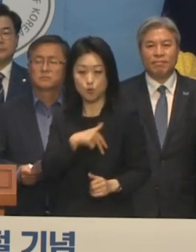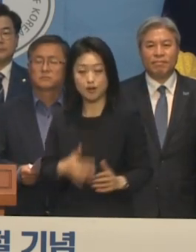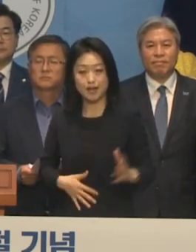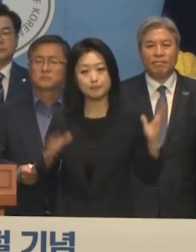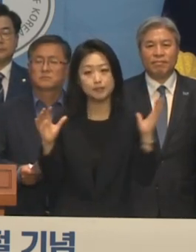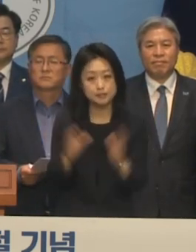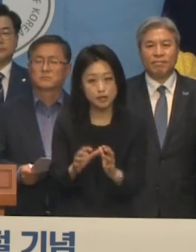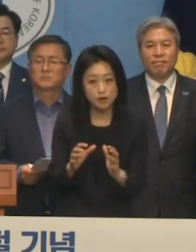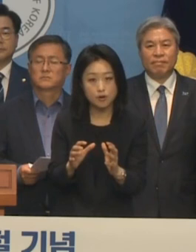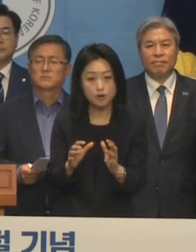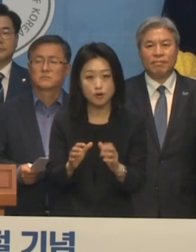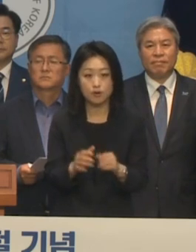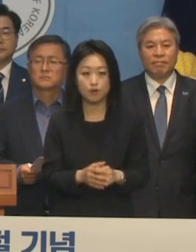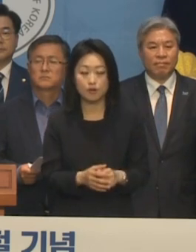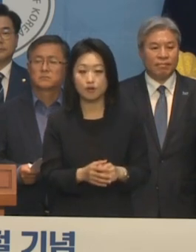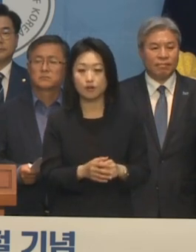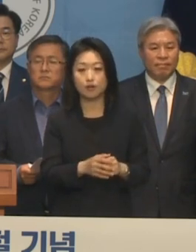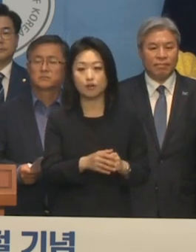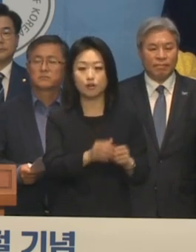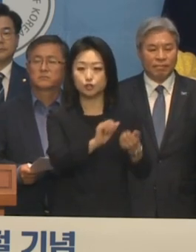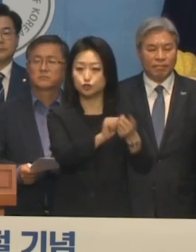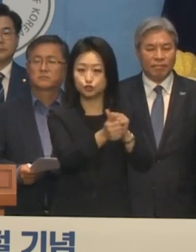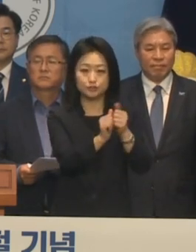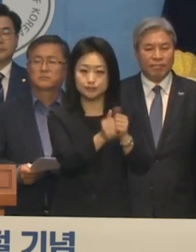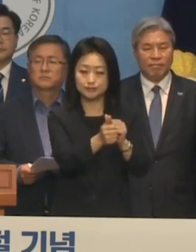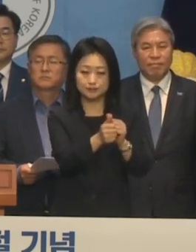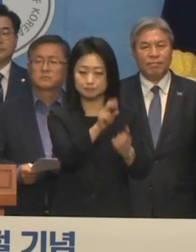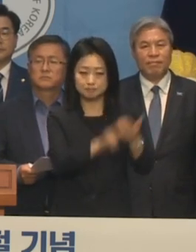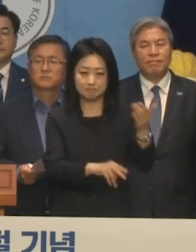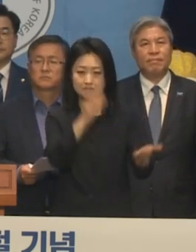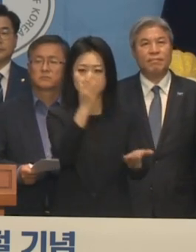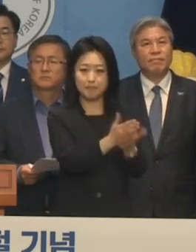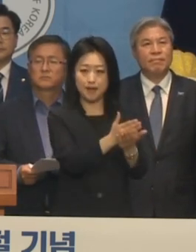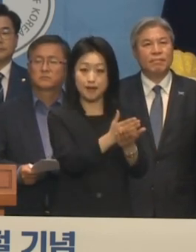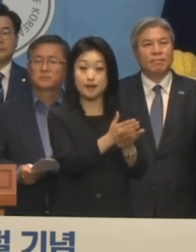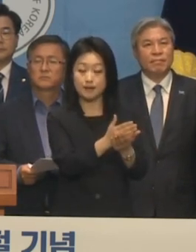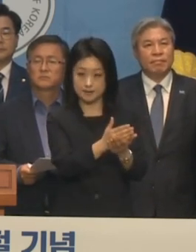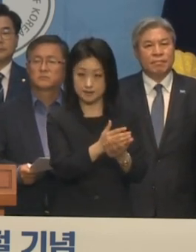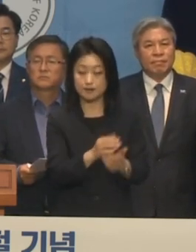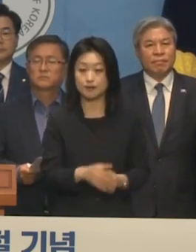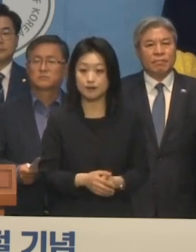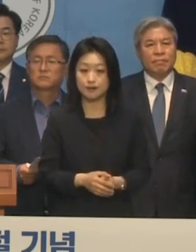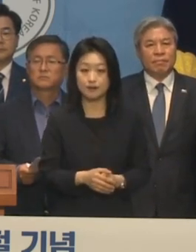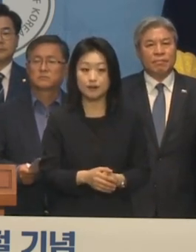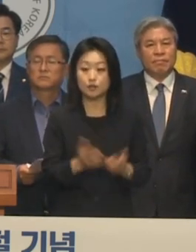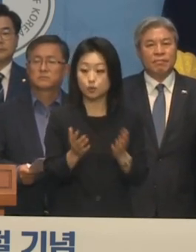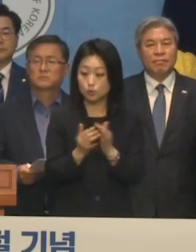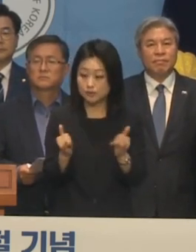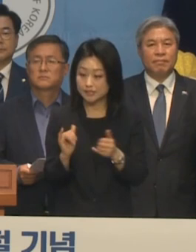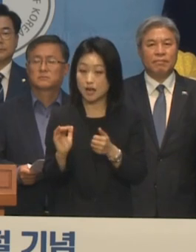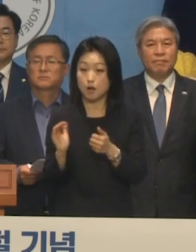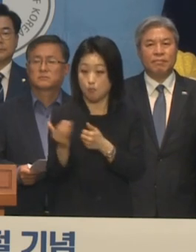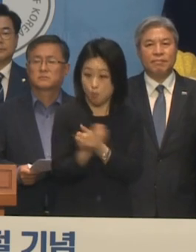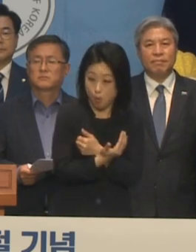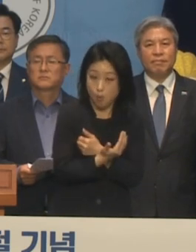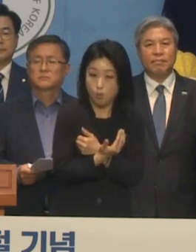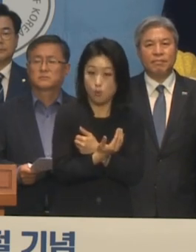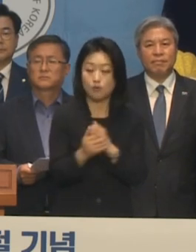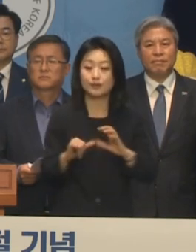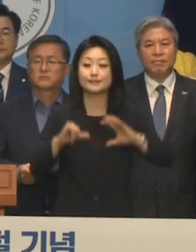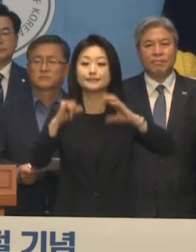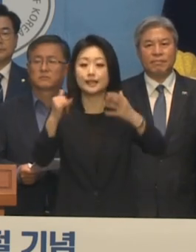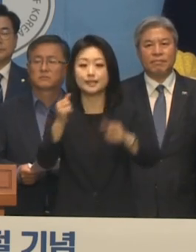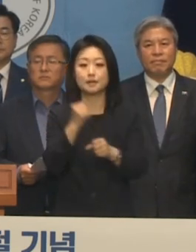단결해서 그 결정을 부결시켰습니다. 민영화도 막고 노동자를 위한 세상